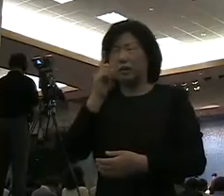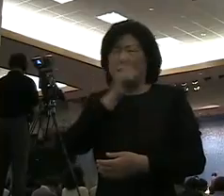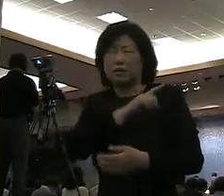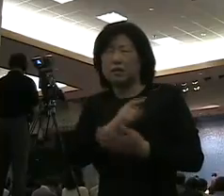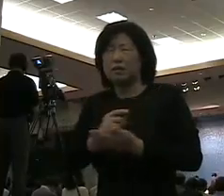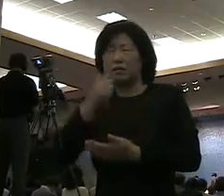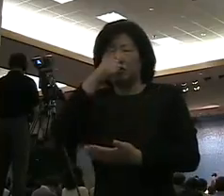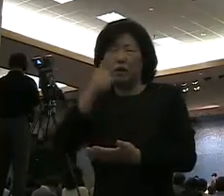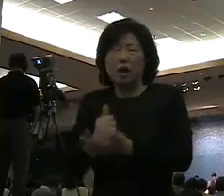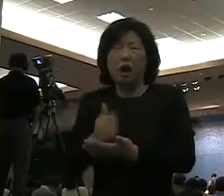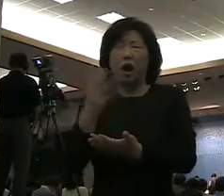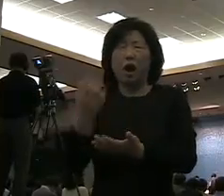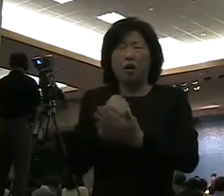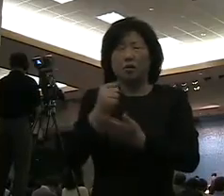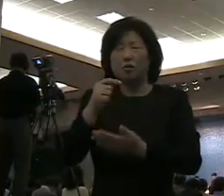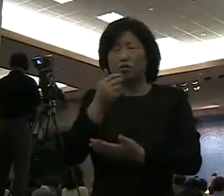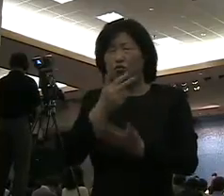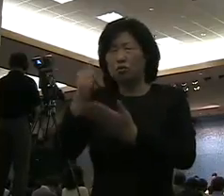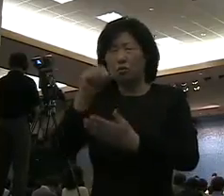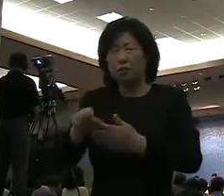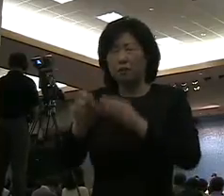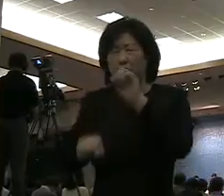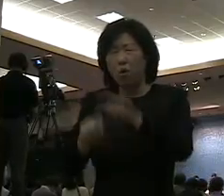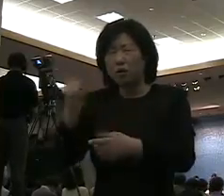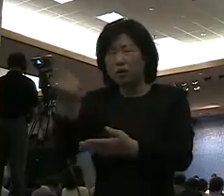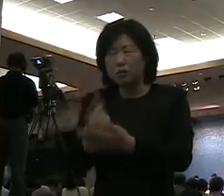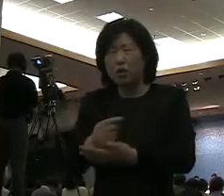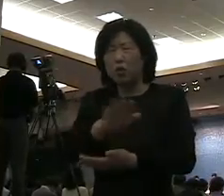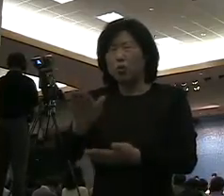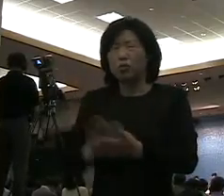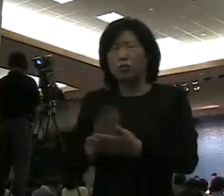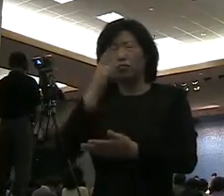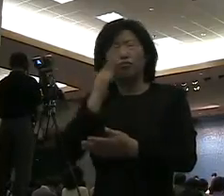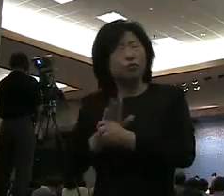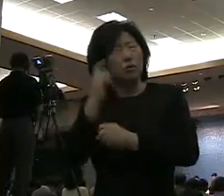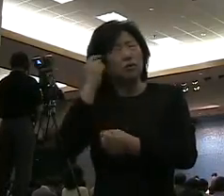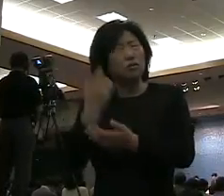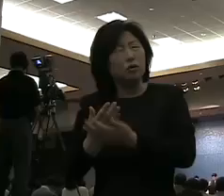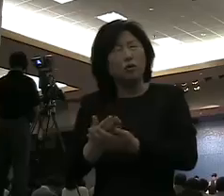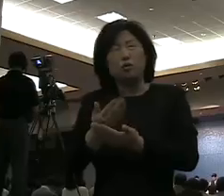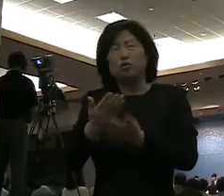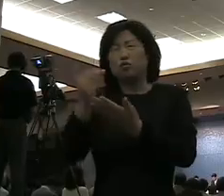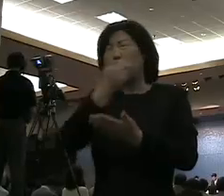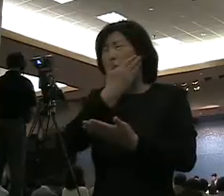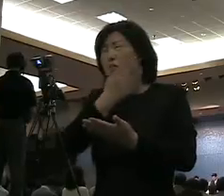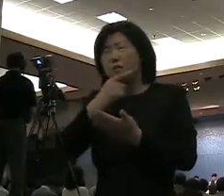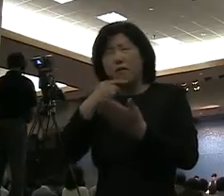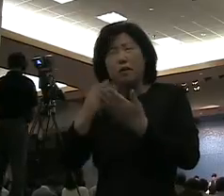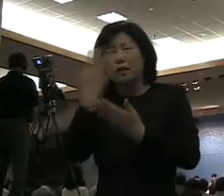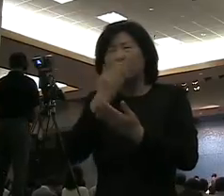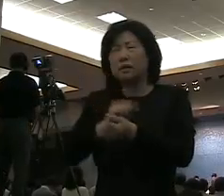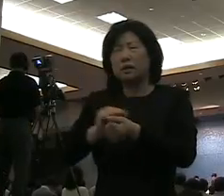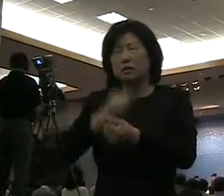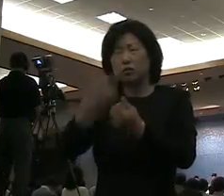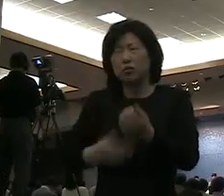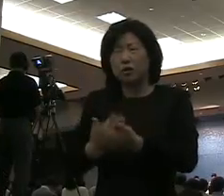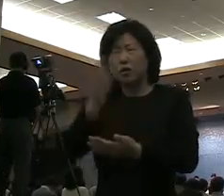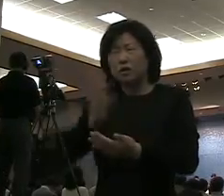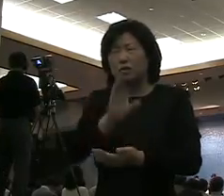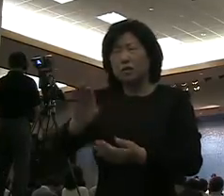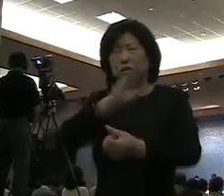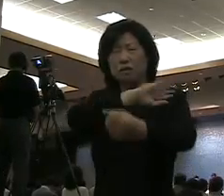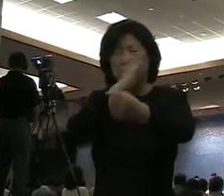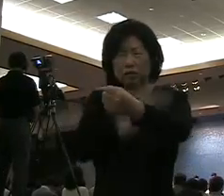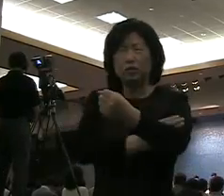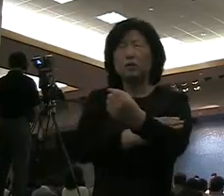앞에 나왔습니다. 우리를 불쌍히 보시고 주의 보혈로 깨끗하게 씻어 주시옵소서. 주의 권세로 십자가의 능력으로